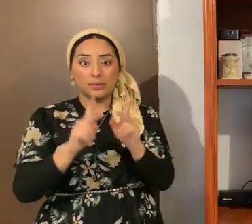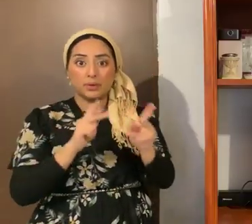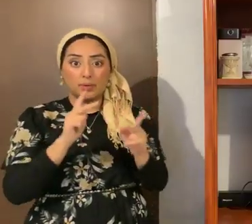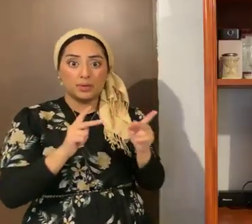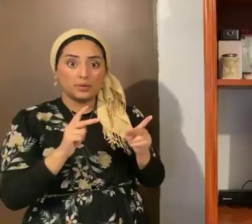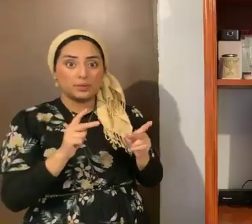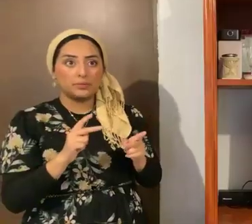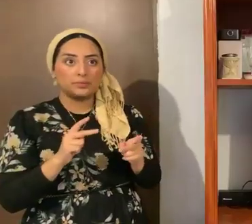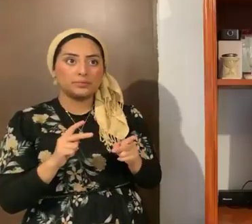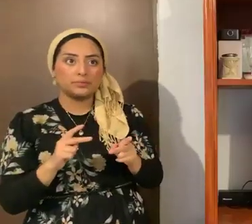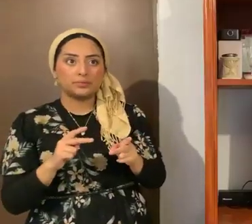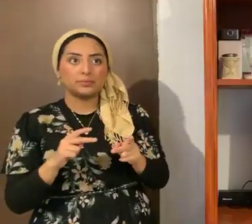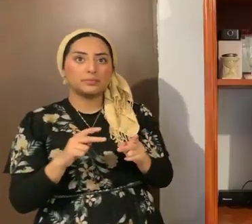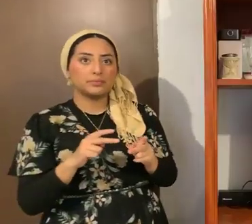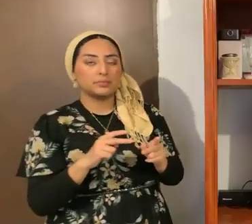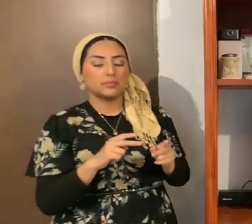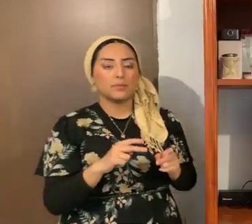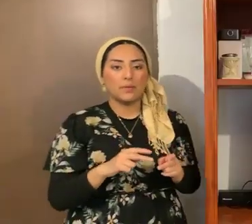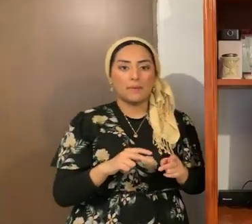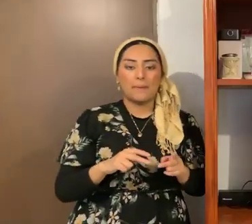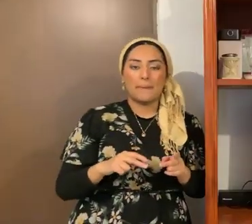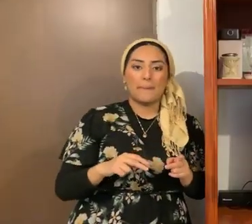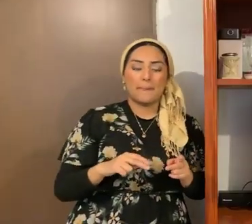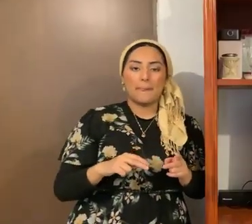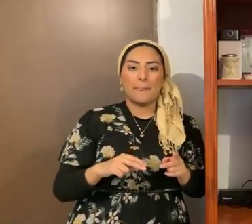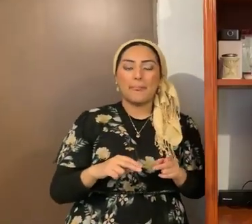pueblo, lógico, les demuestra